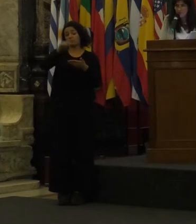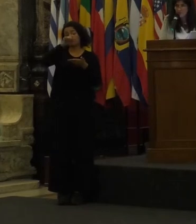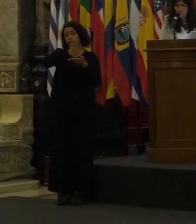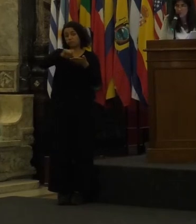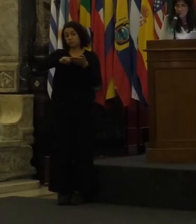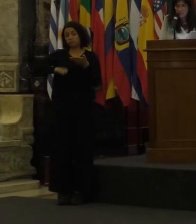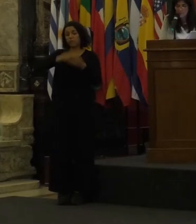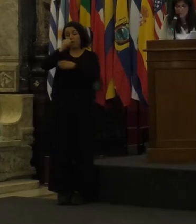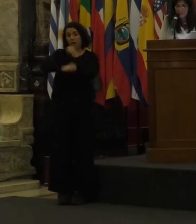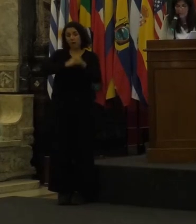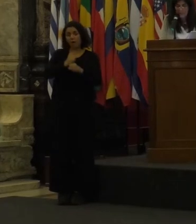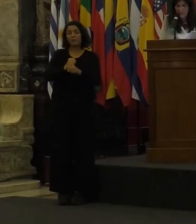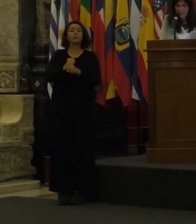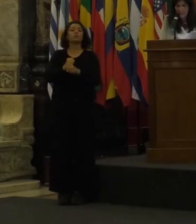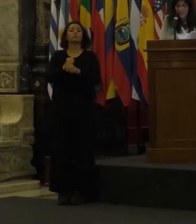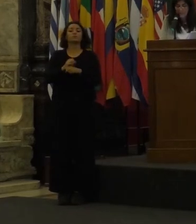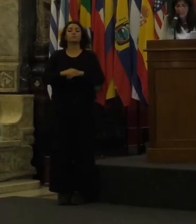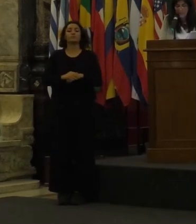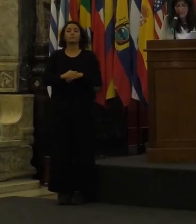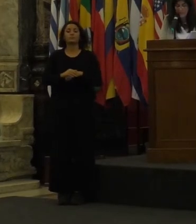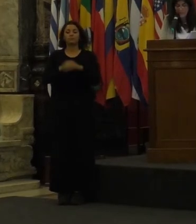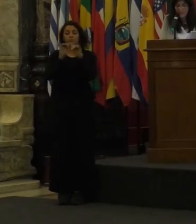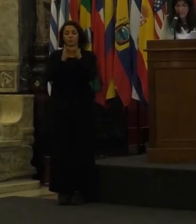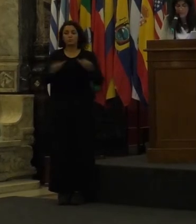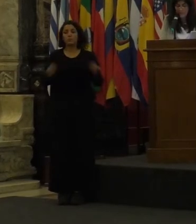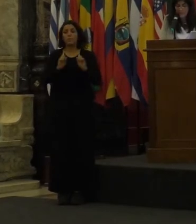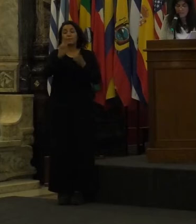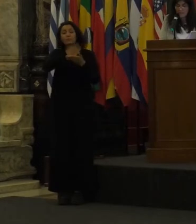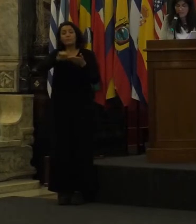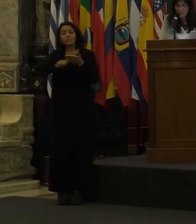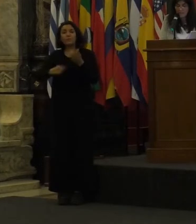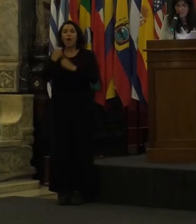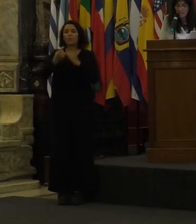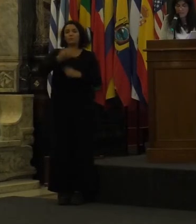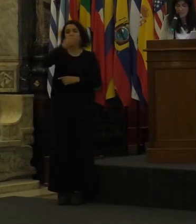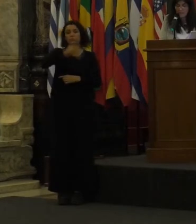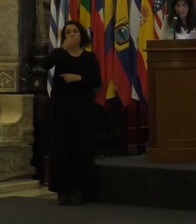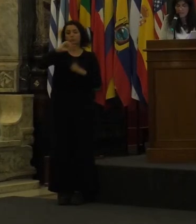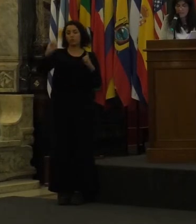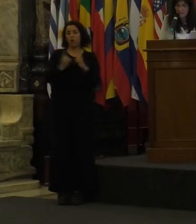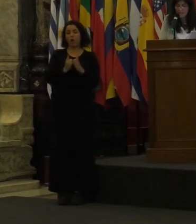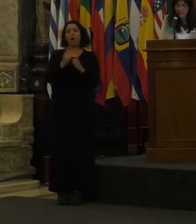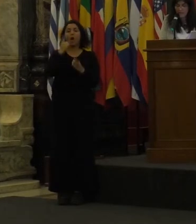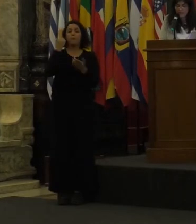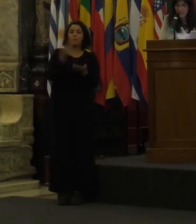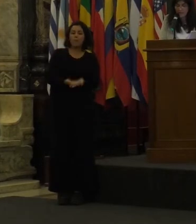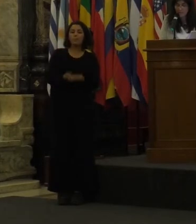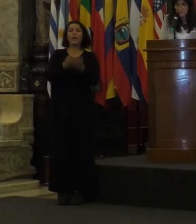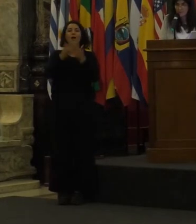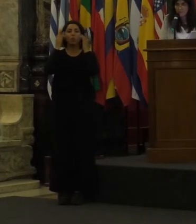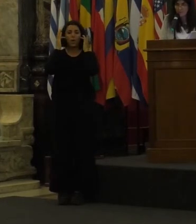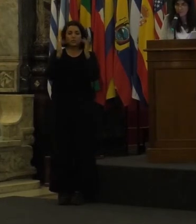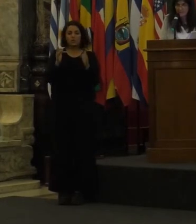Rosario Homo Sapiens. Ha escrito también Ceremonias Mínimas, una apuesta a la educación en la era